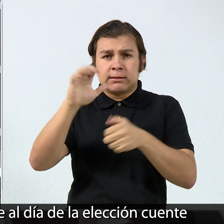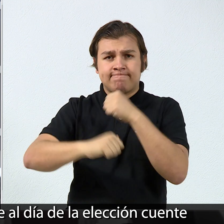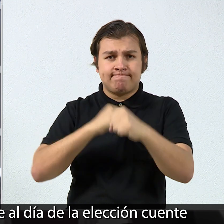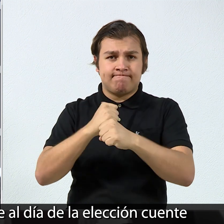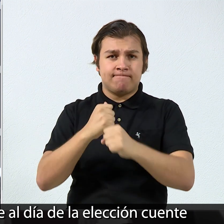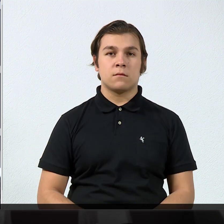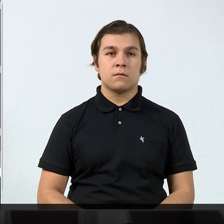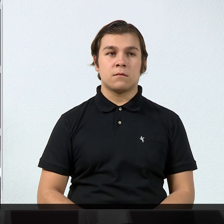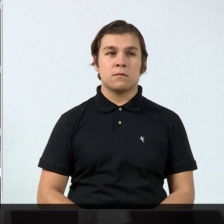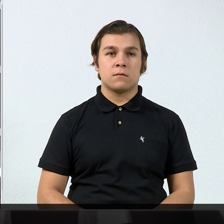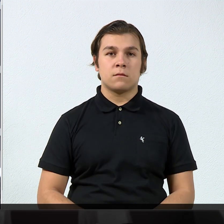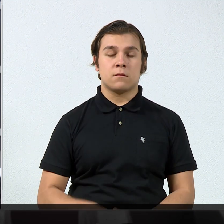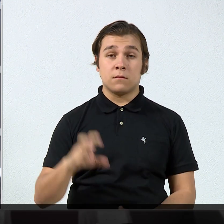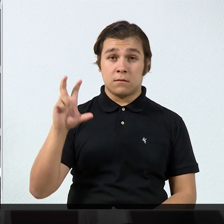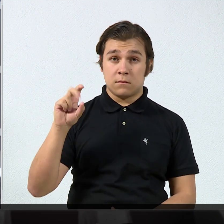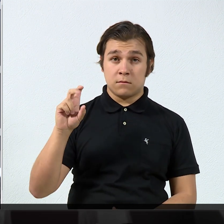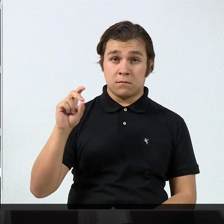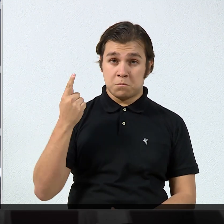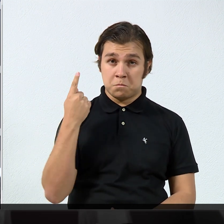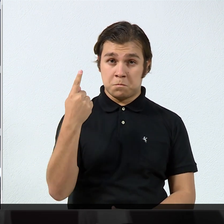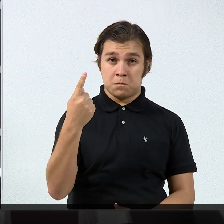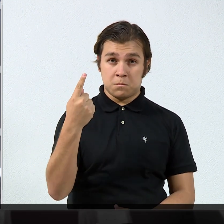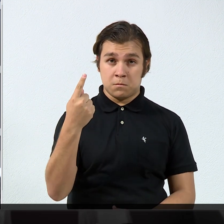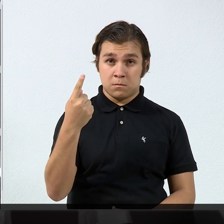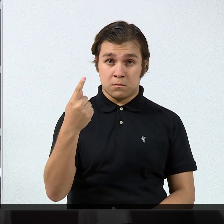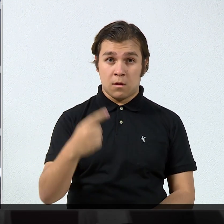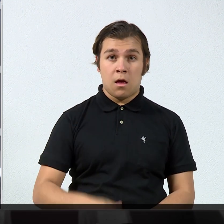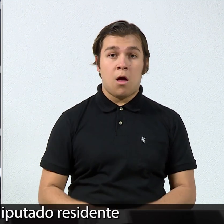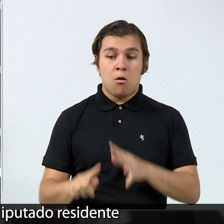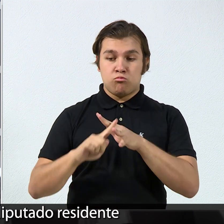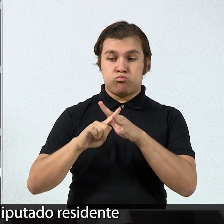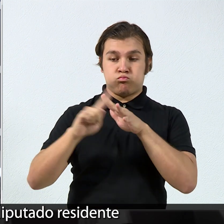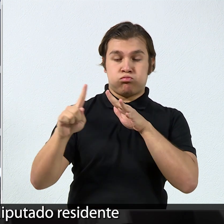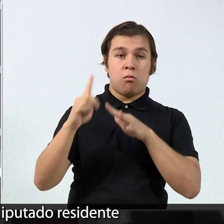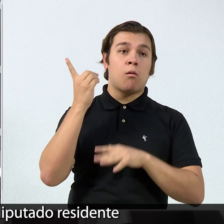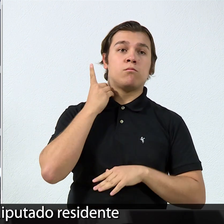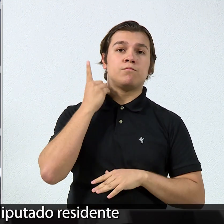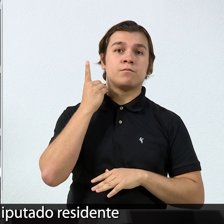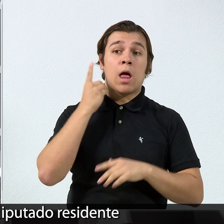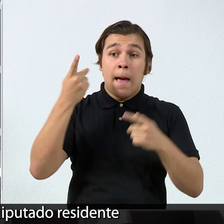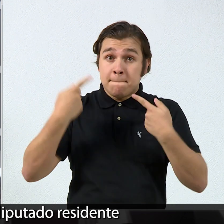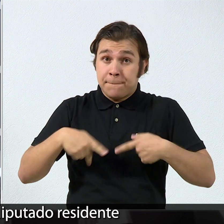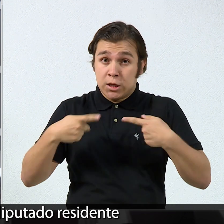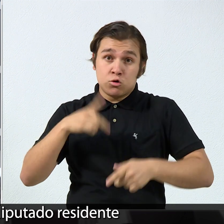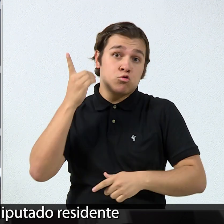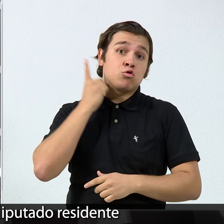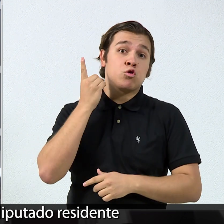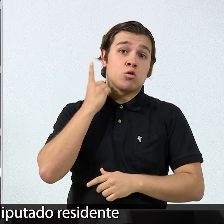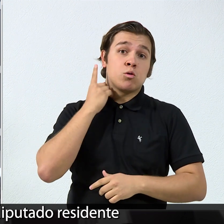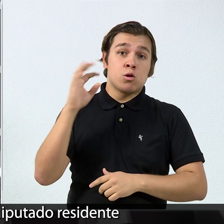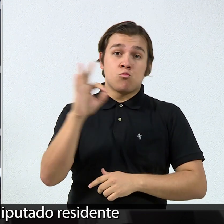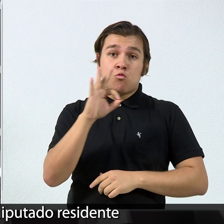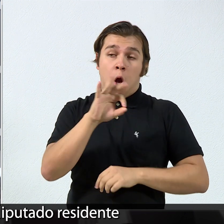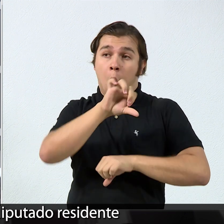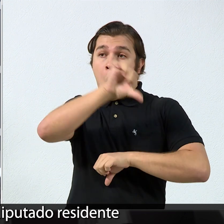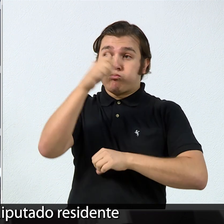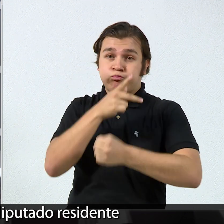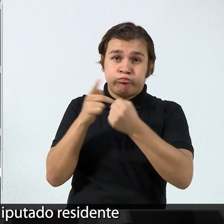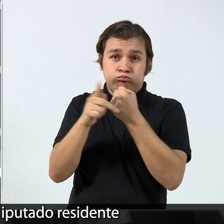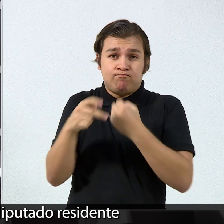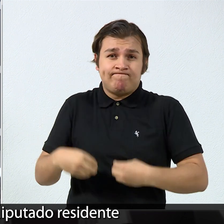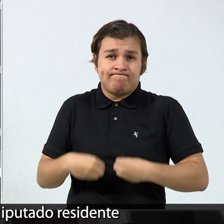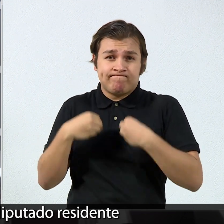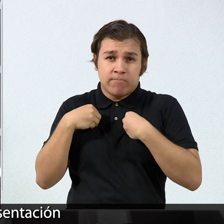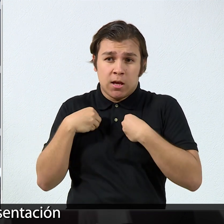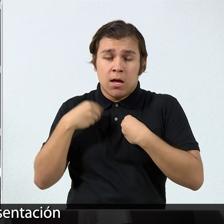años. Y 31º. Diputación migrante. La diputada o el diputado residente en el extranjero,